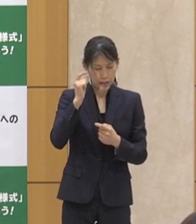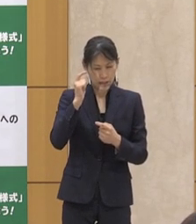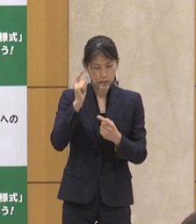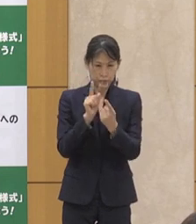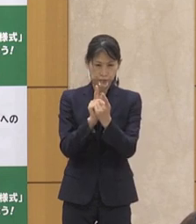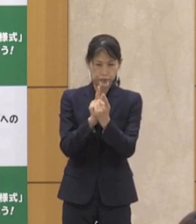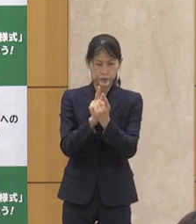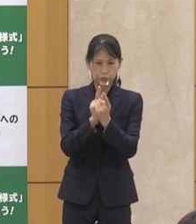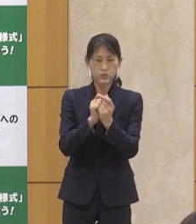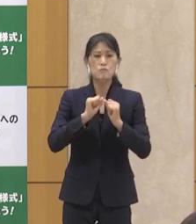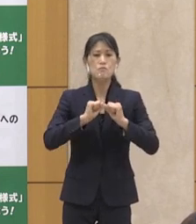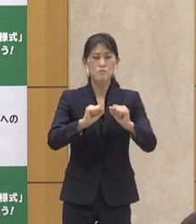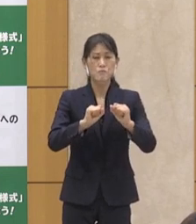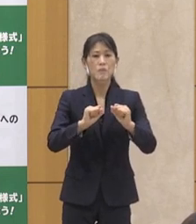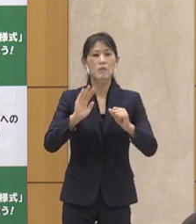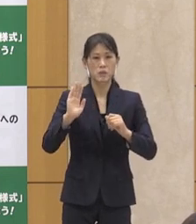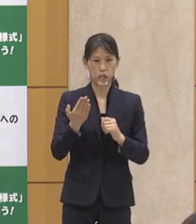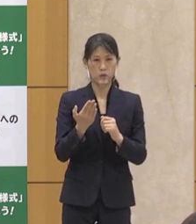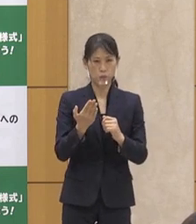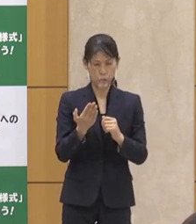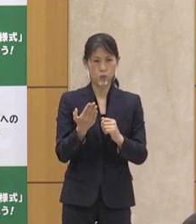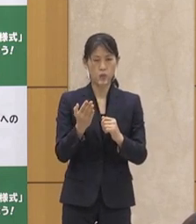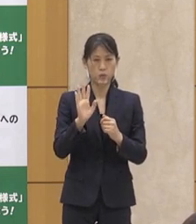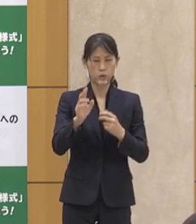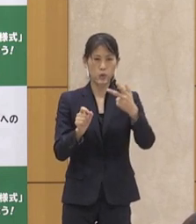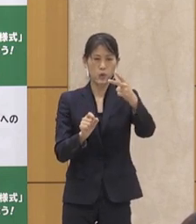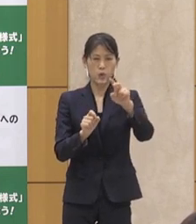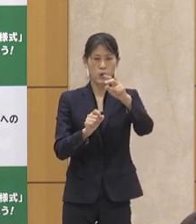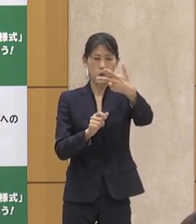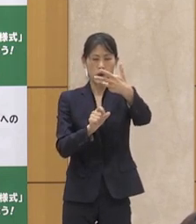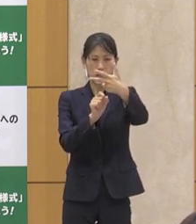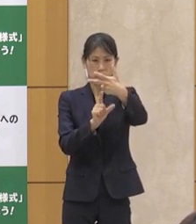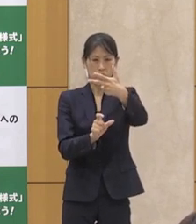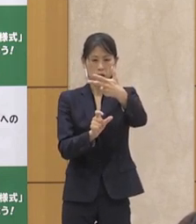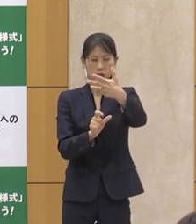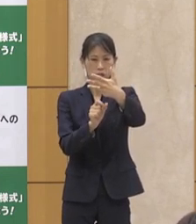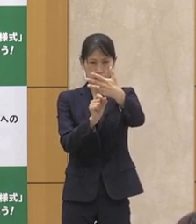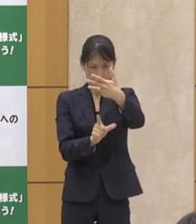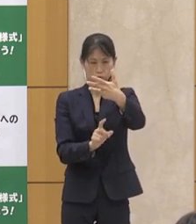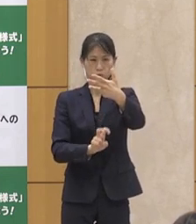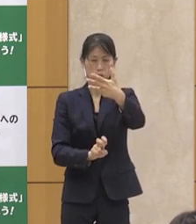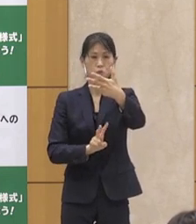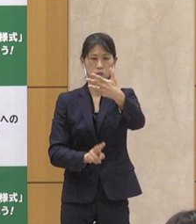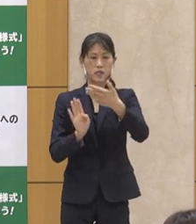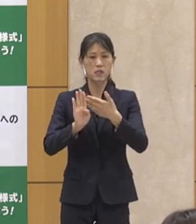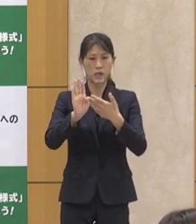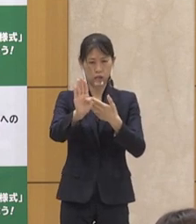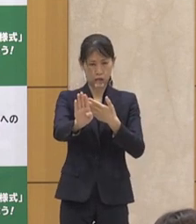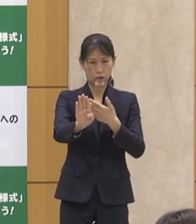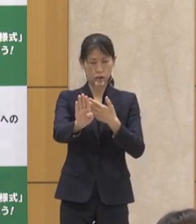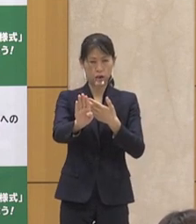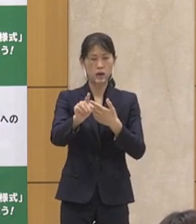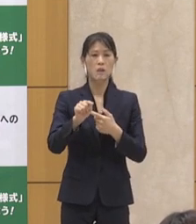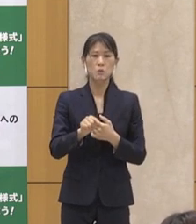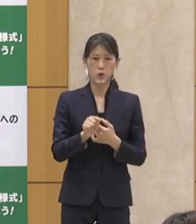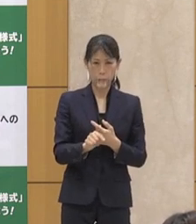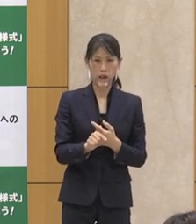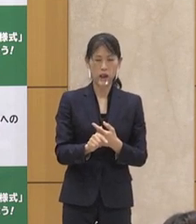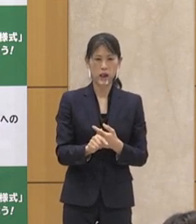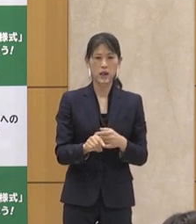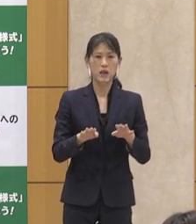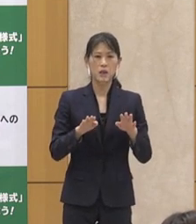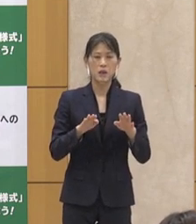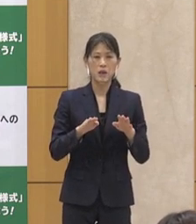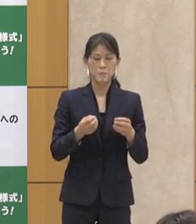応について見直しの区分に基づき感染警戒期間中である本県の感染状況なども踏